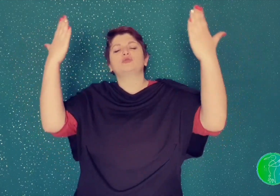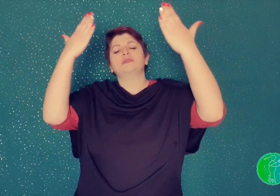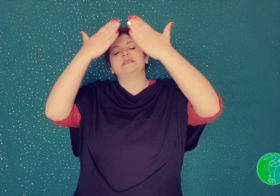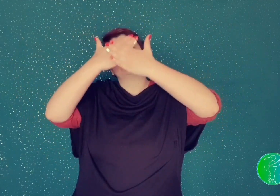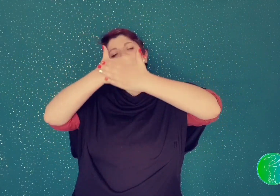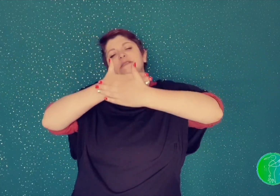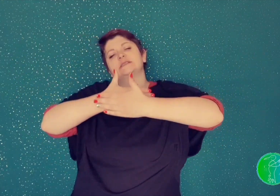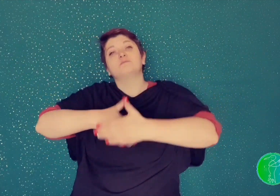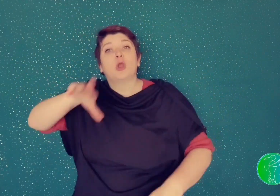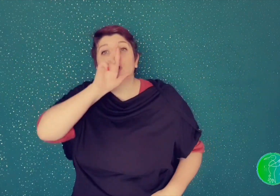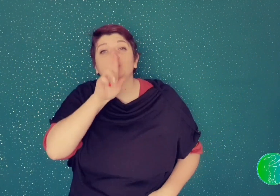Une nuit,